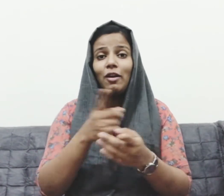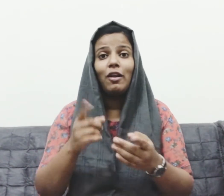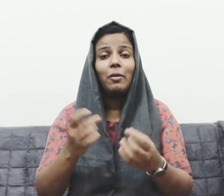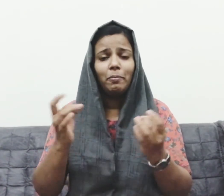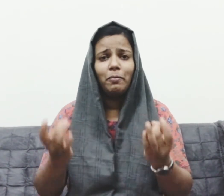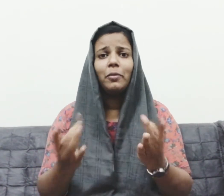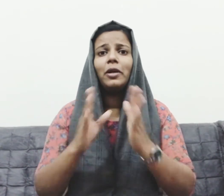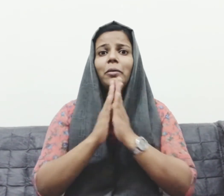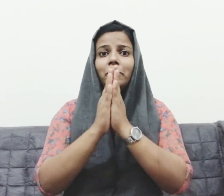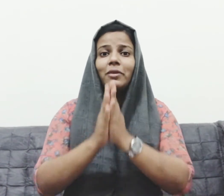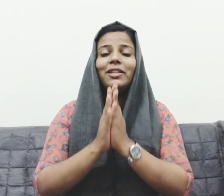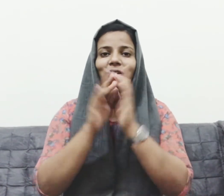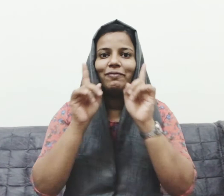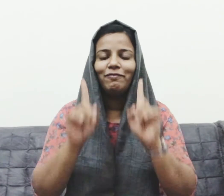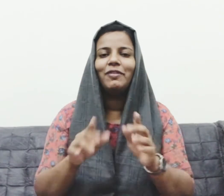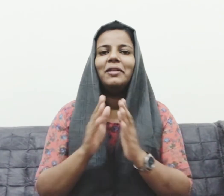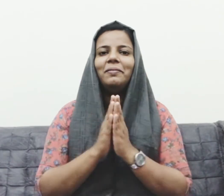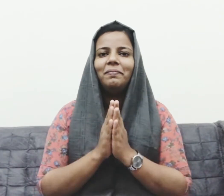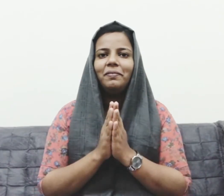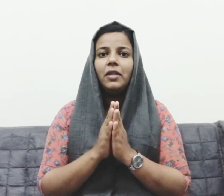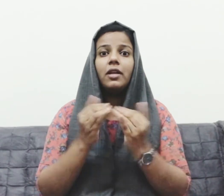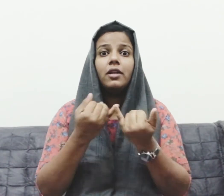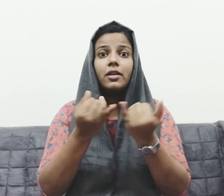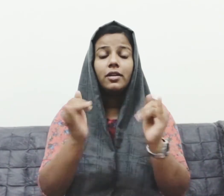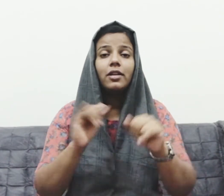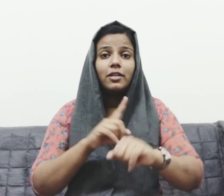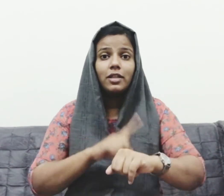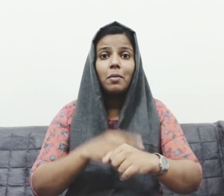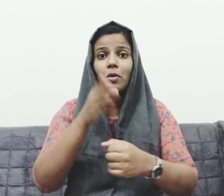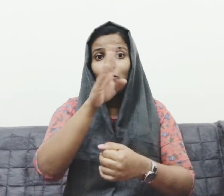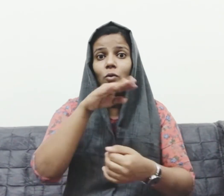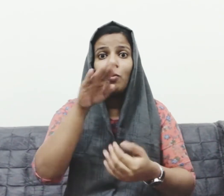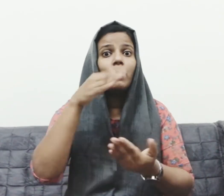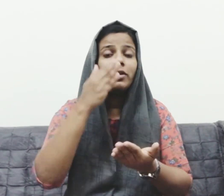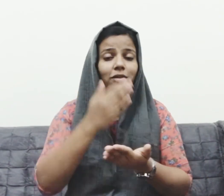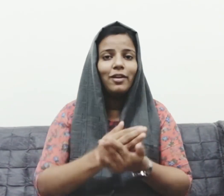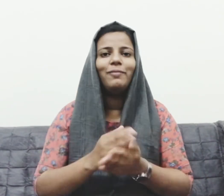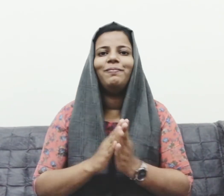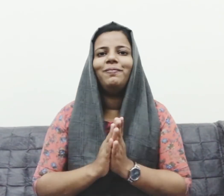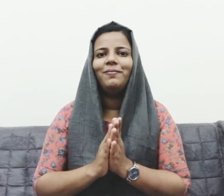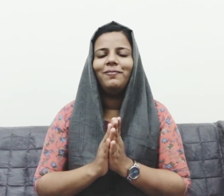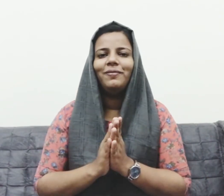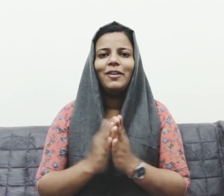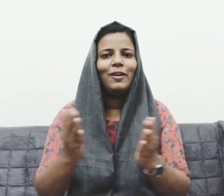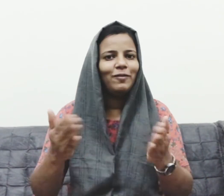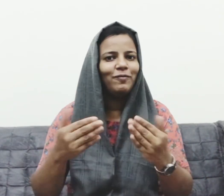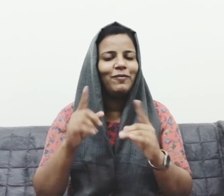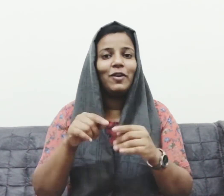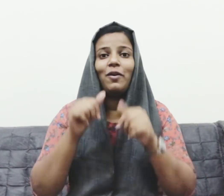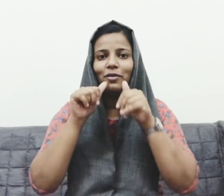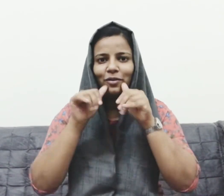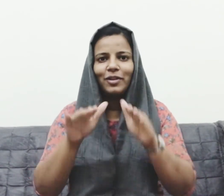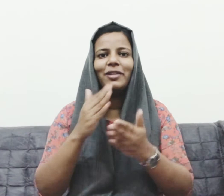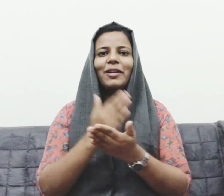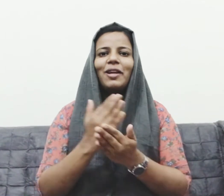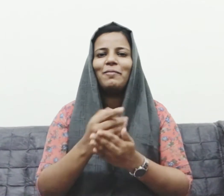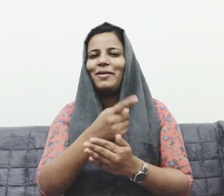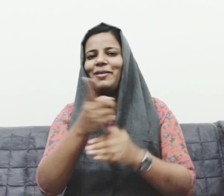നിങ്ങൾ അതിനുവേണ്ടി പ്രാർത്ഥിക്കുക. ഇന്ത്യൻ സമയം രാത്രി 9:30 പങ്കെടുക്കുക. അത് അനുഗ്രഹത്തിന് കാരണമായി തീരും. കർത്താവ്